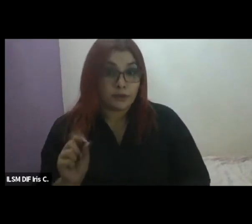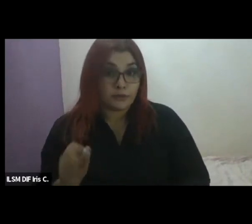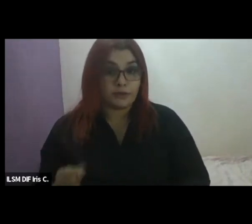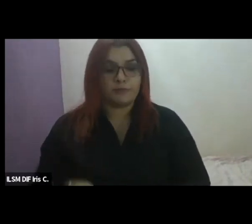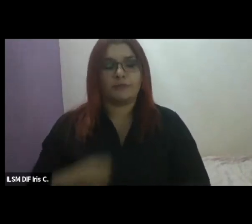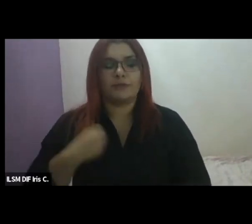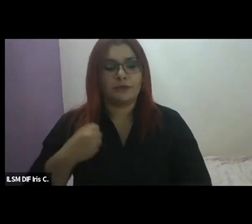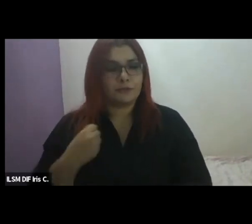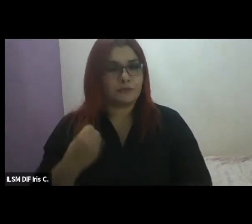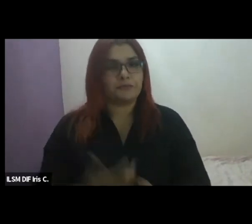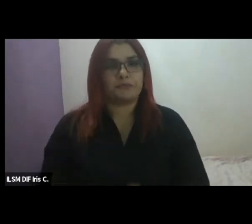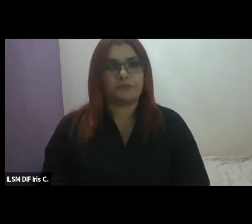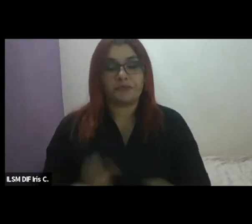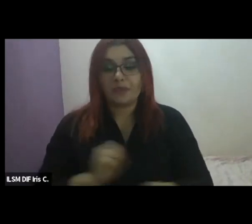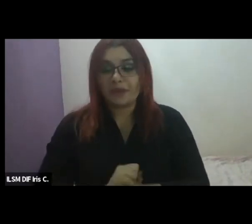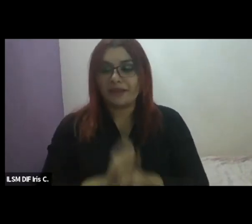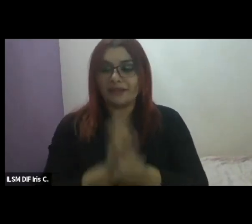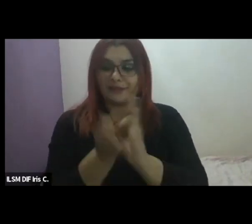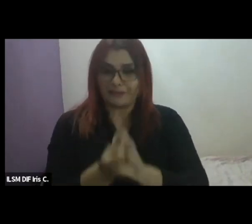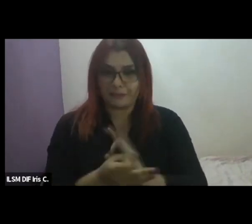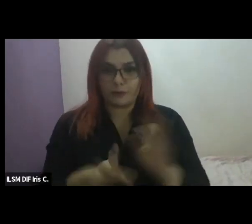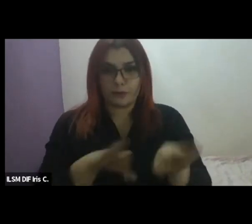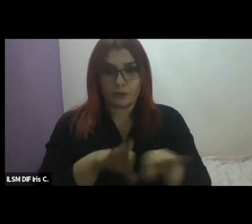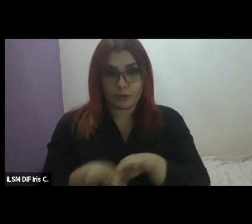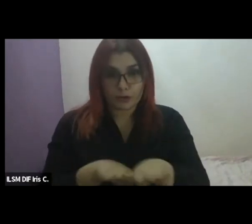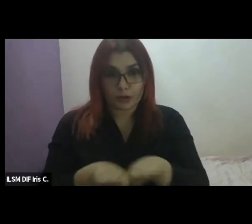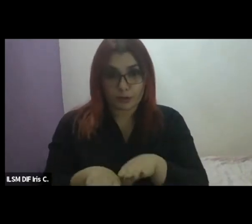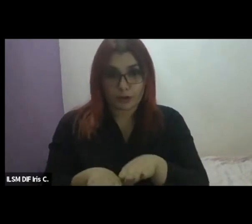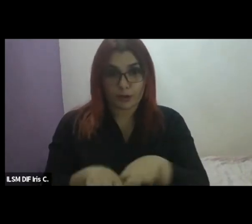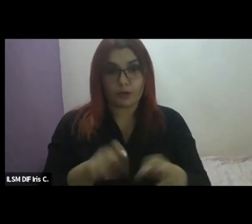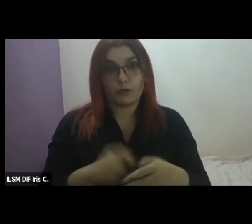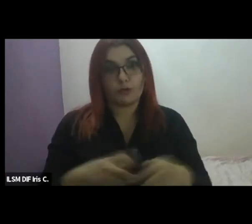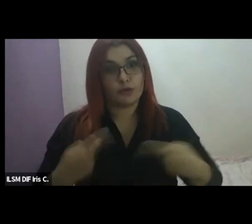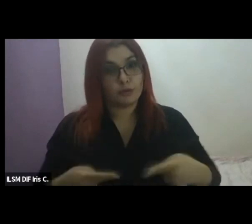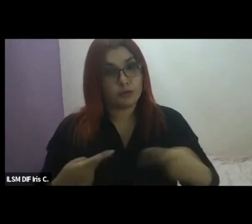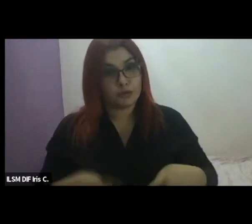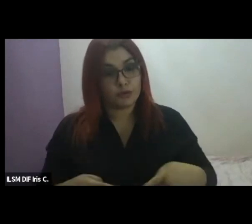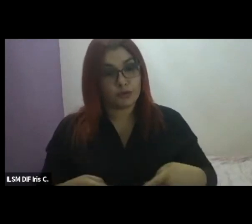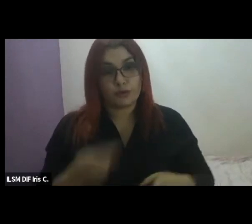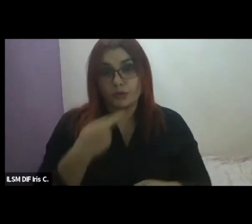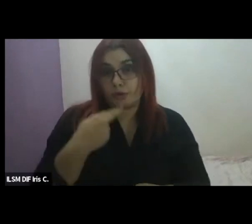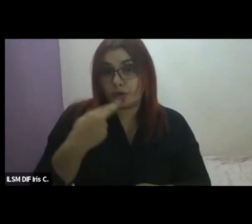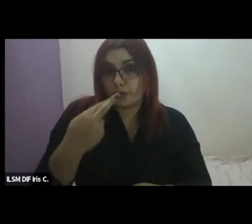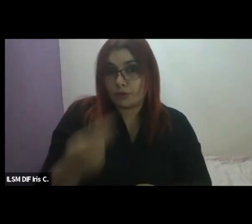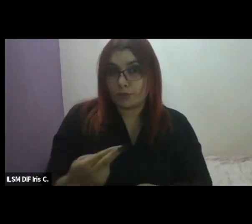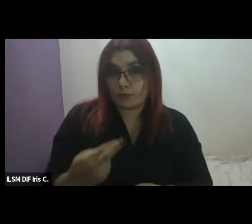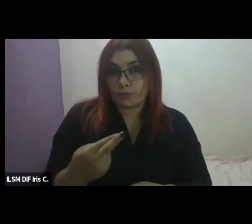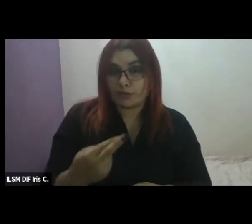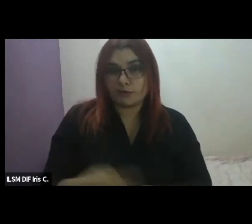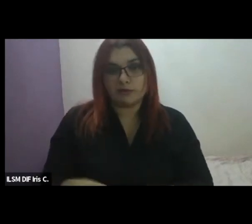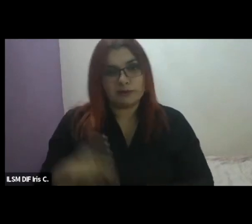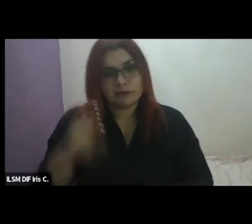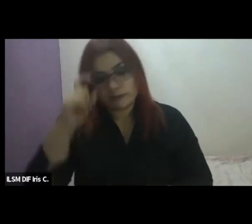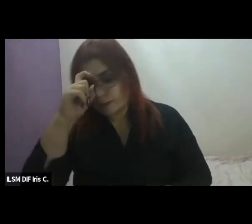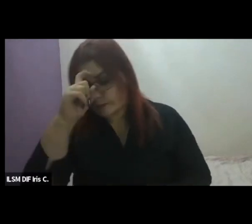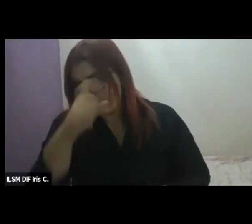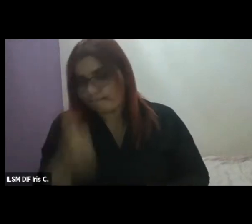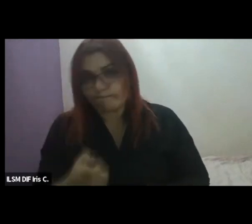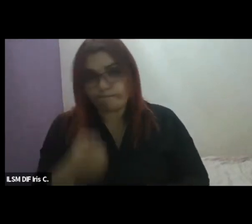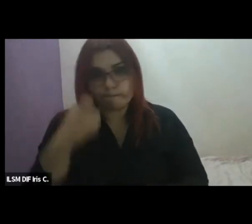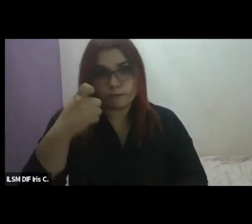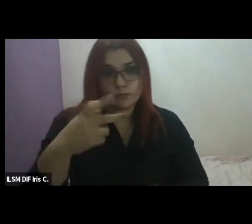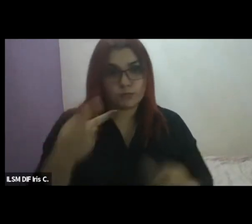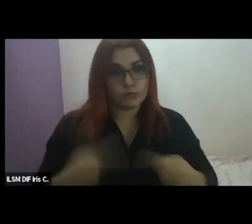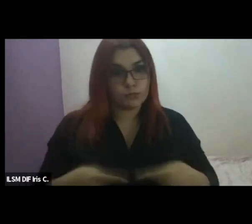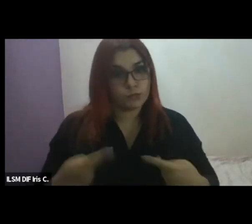los medios de producción que tiene el Estado. Es una respuesta a la crisis económica de la década de los 70, pero en